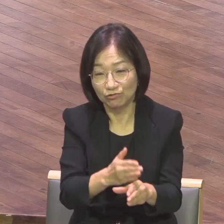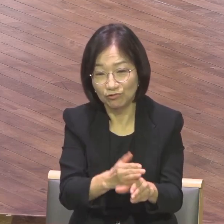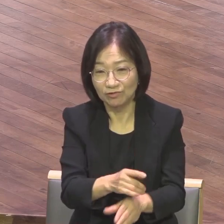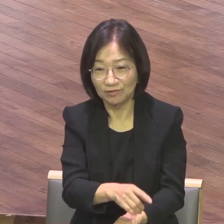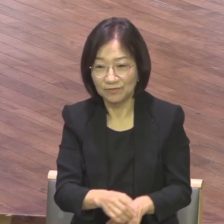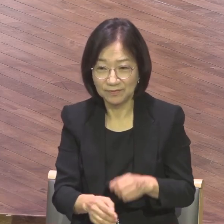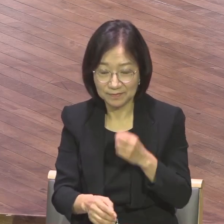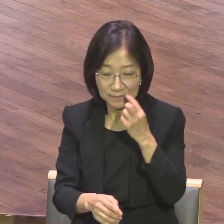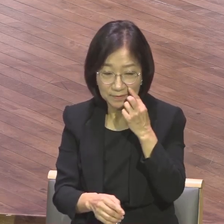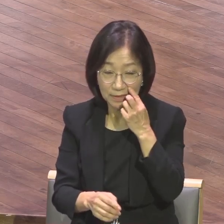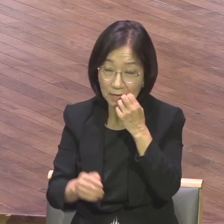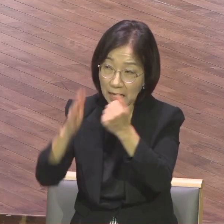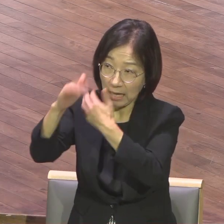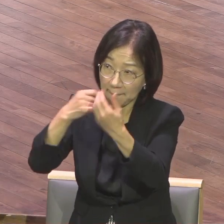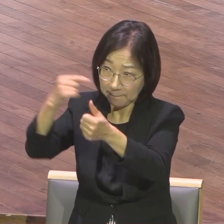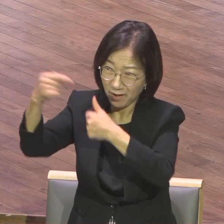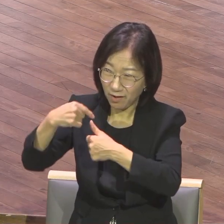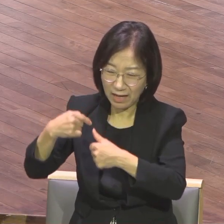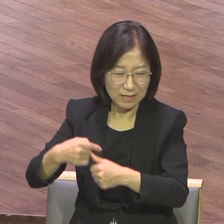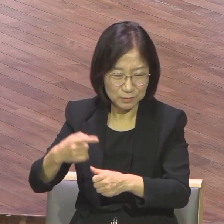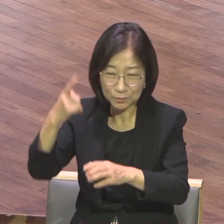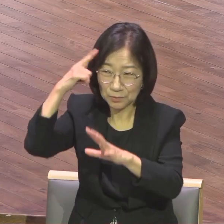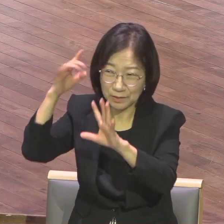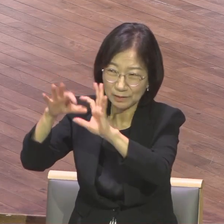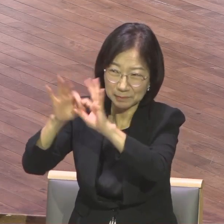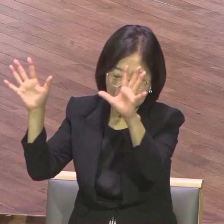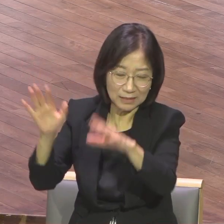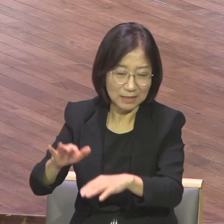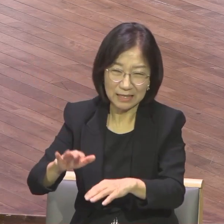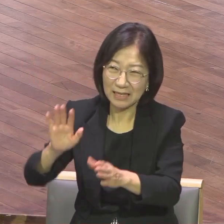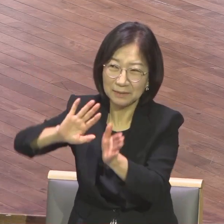주님의 지상 명령 관심 없어.